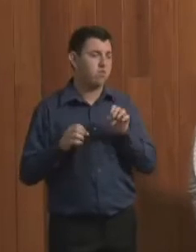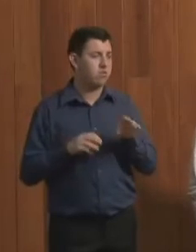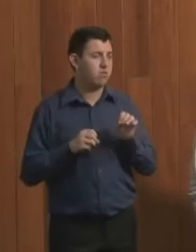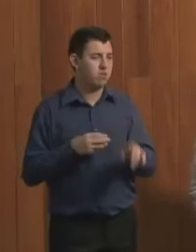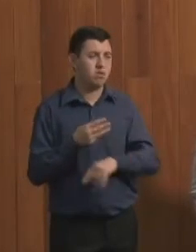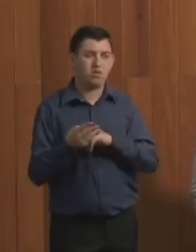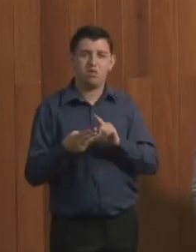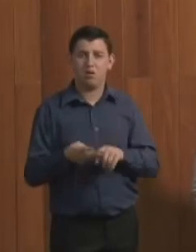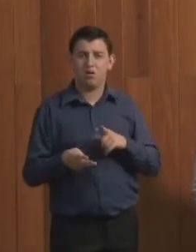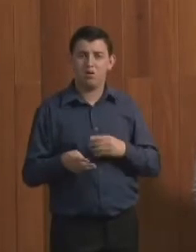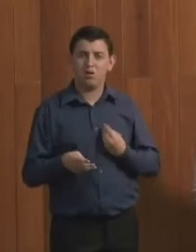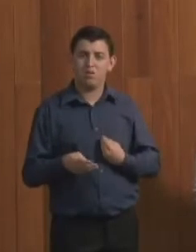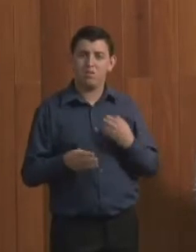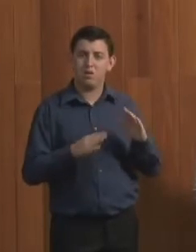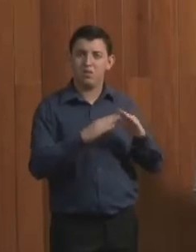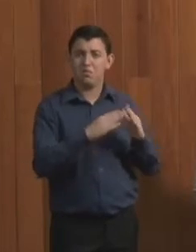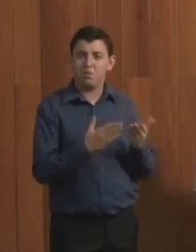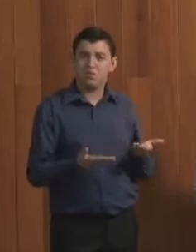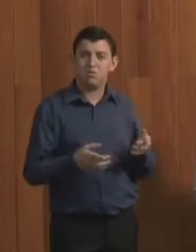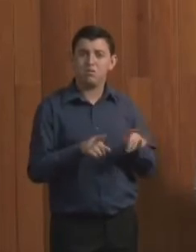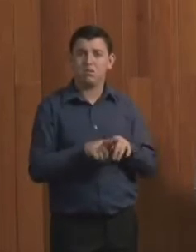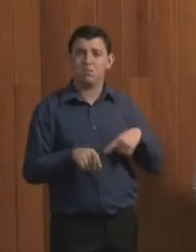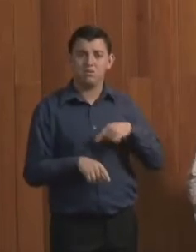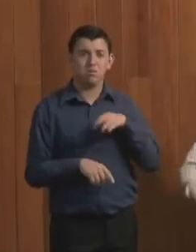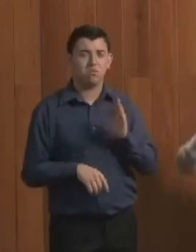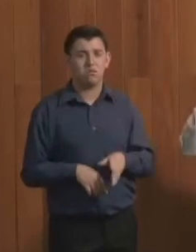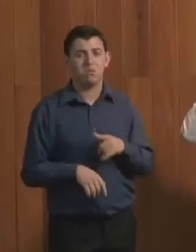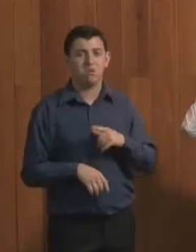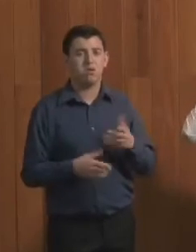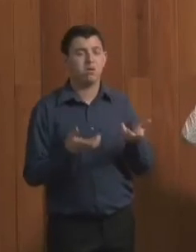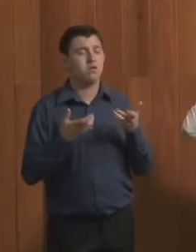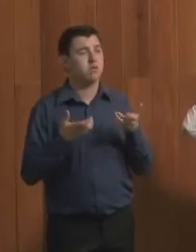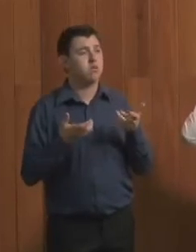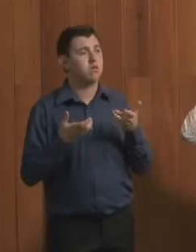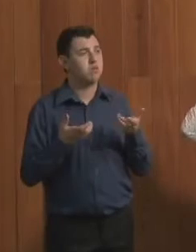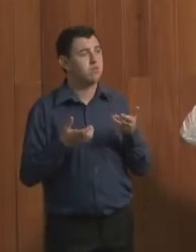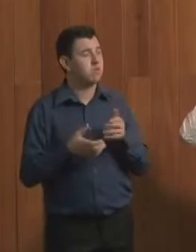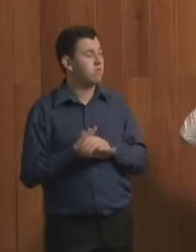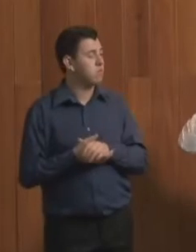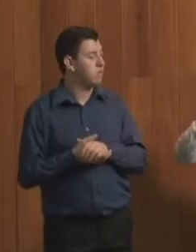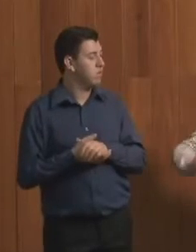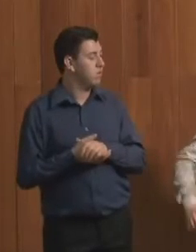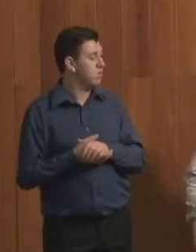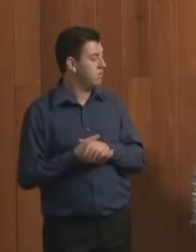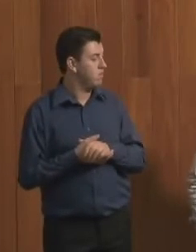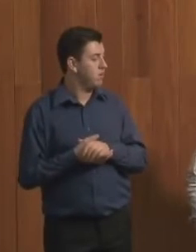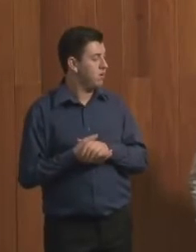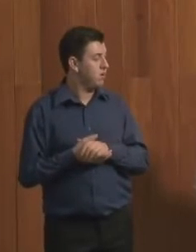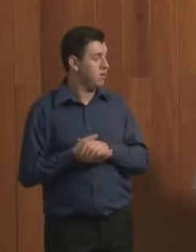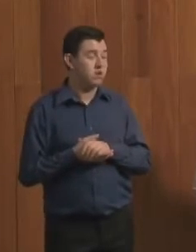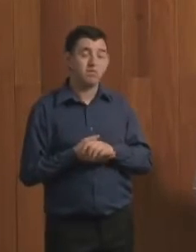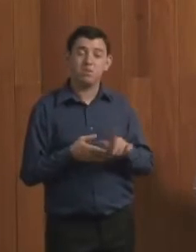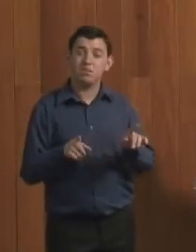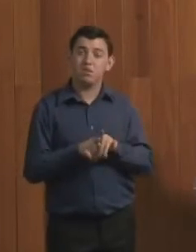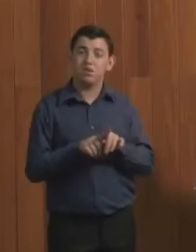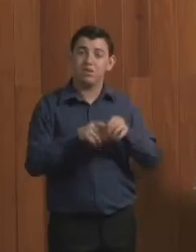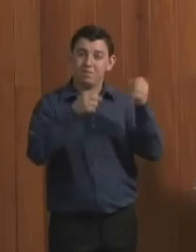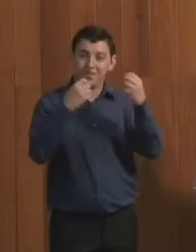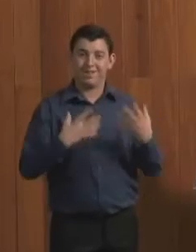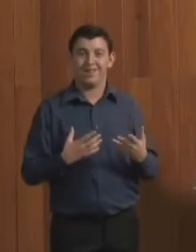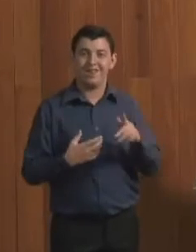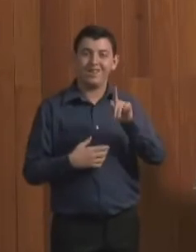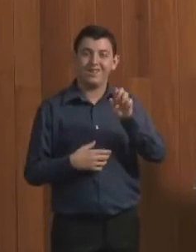gente percebe que ainda tem. E queria fizemos um destaque também especial em relação às questões de gênero,